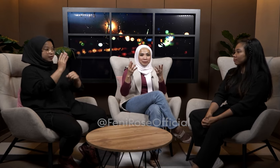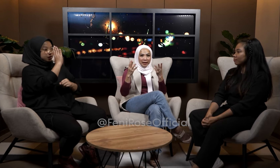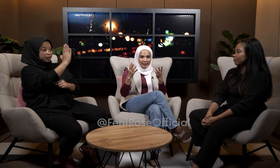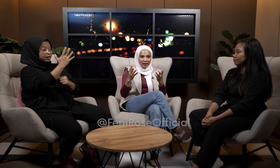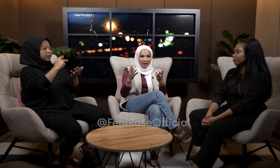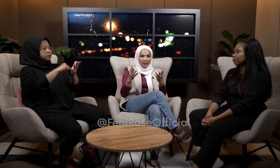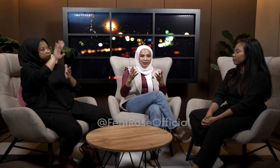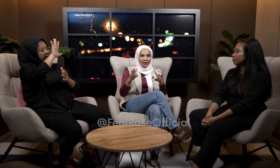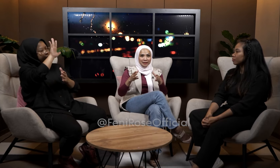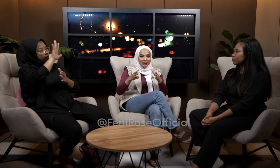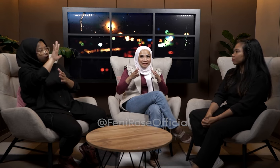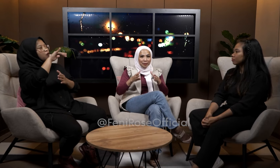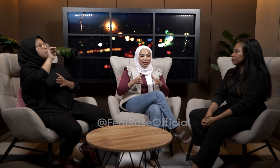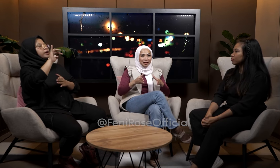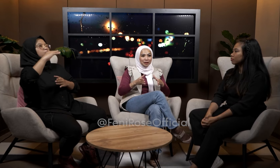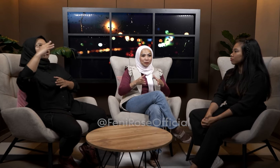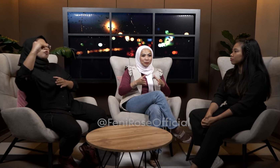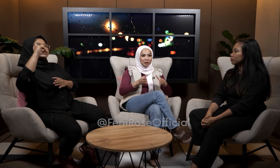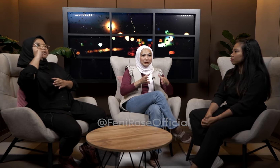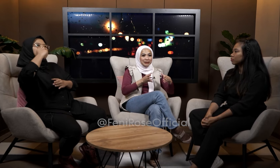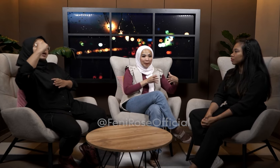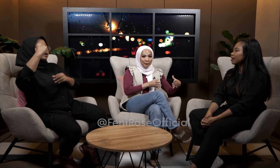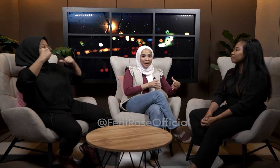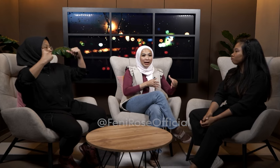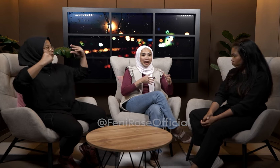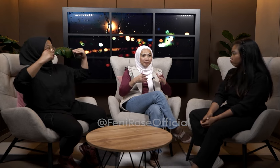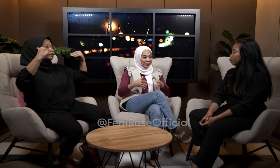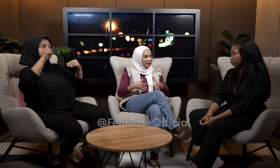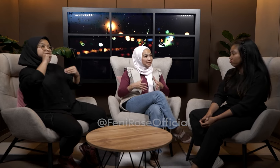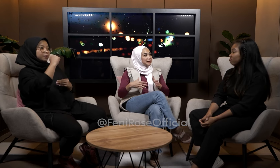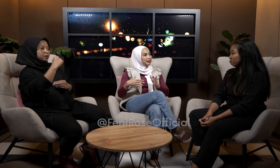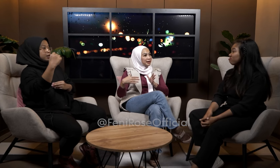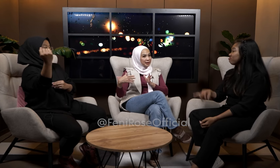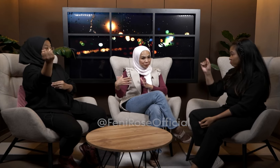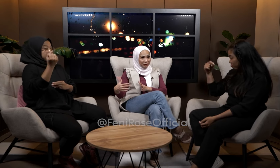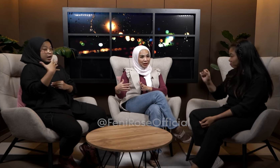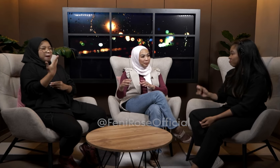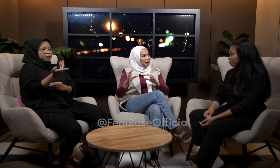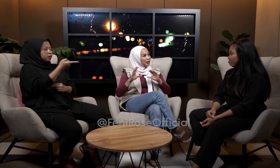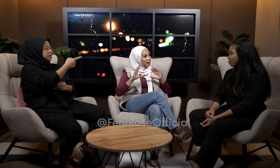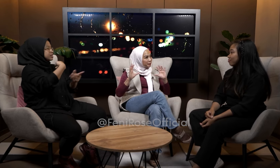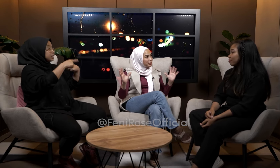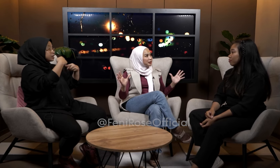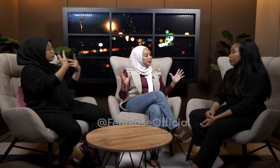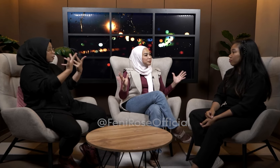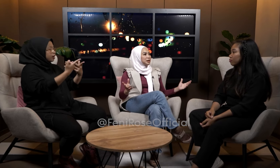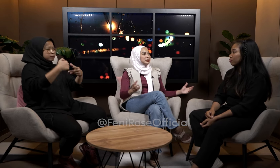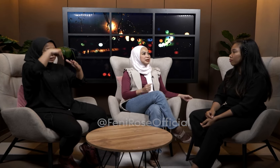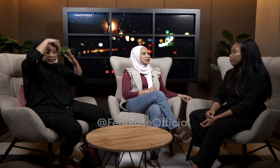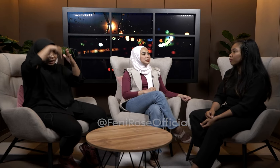kebayang ya yang sedang disampaikan itu siapa apa ceritanya Seperti apa Lebih Detail lebih jelas lagi